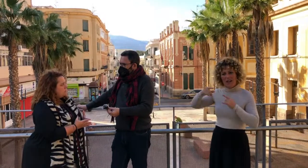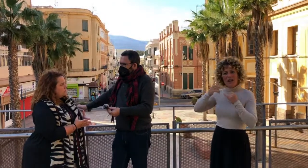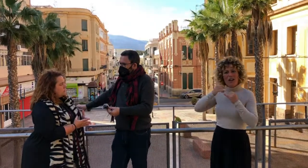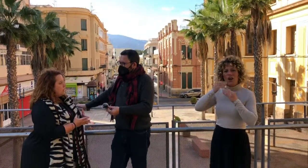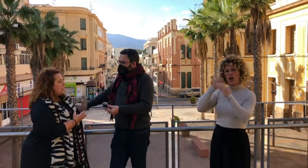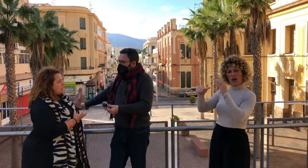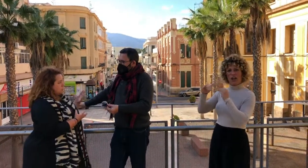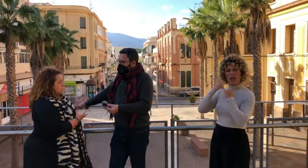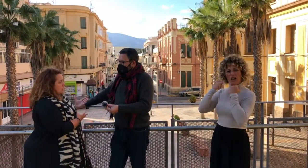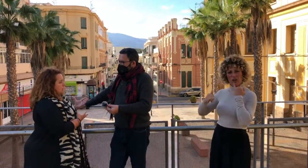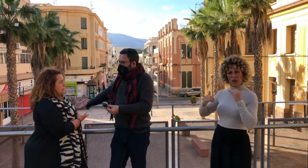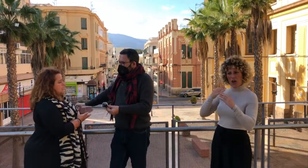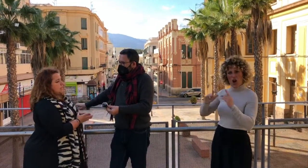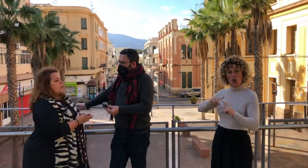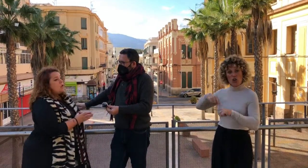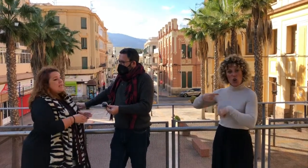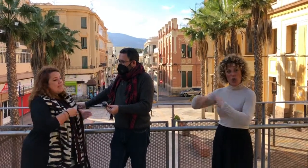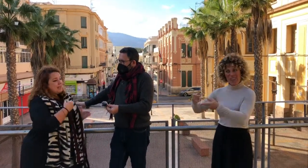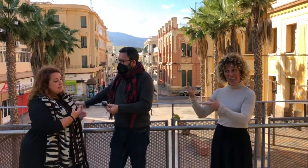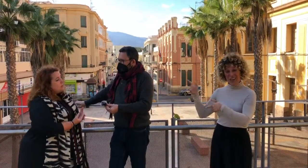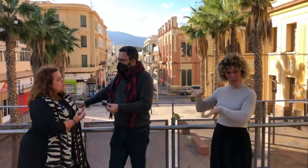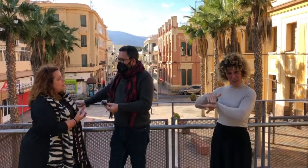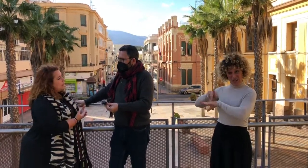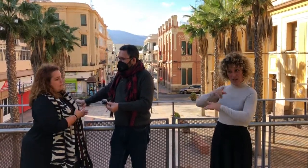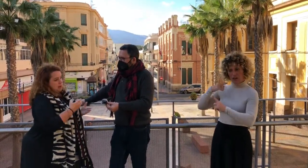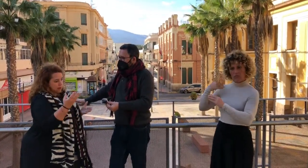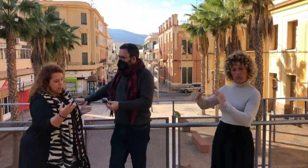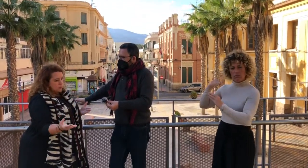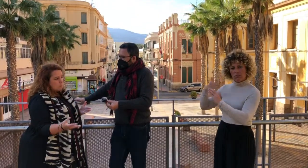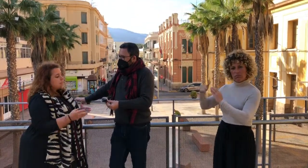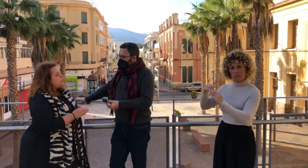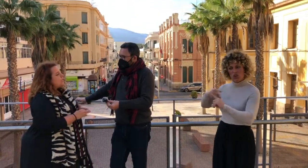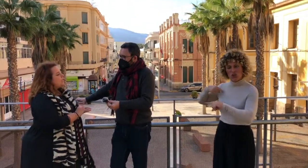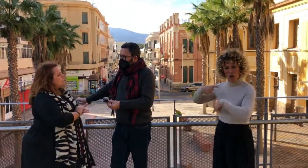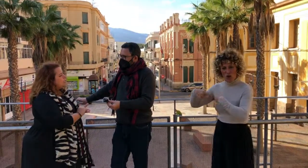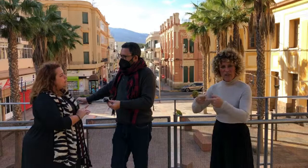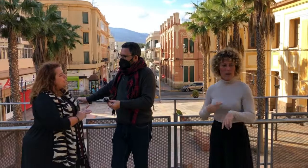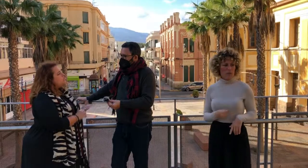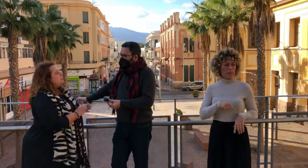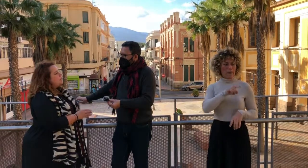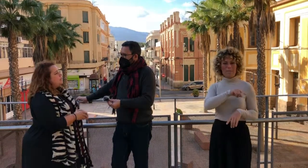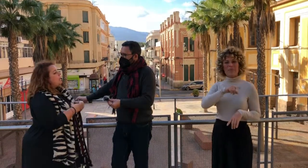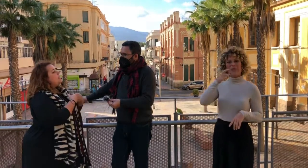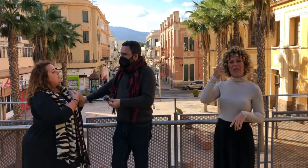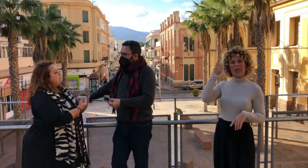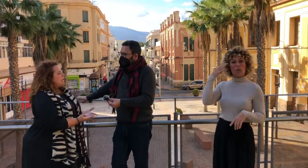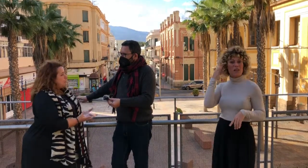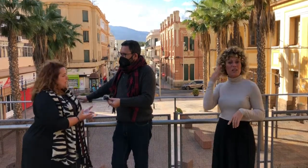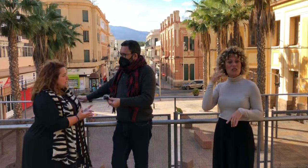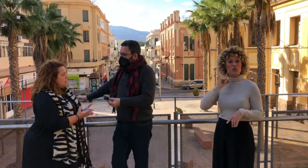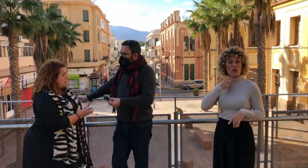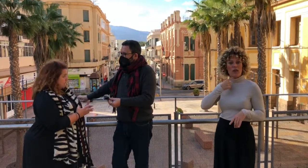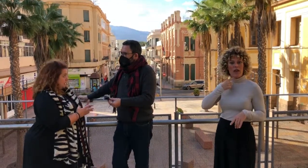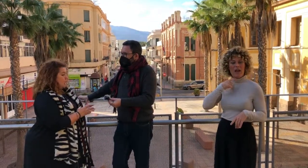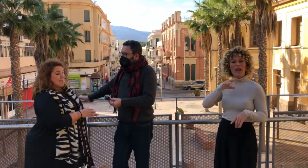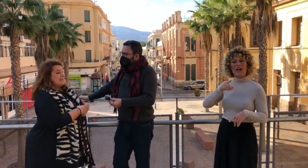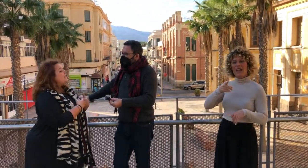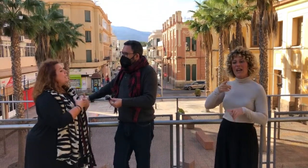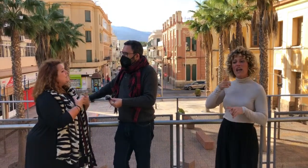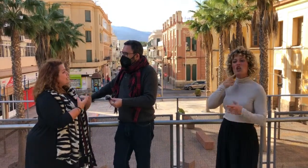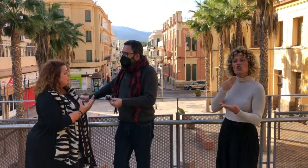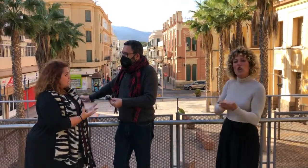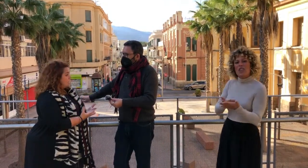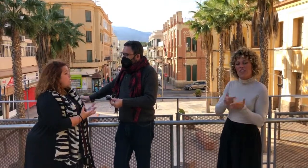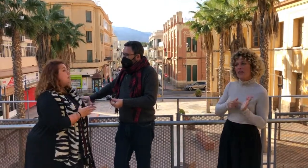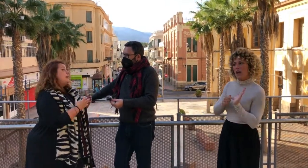diario a los responsables del ministerio, que hayan tenido que a las alumnas sordas escribir, expone y solicita para pedir el intérprete hasta